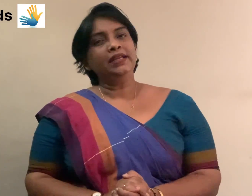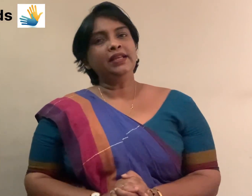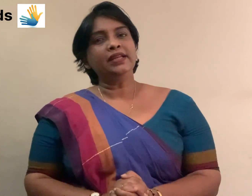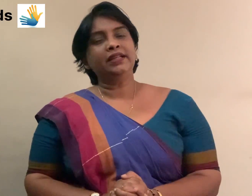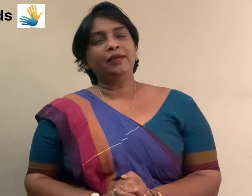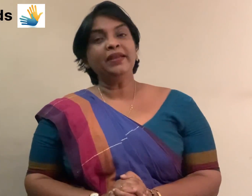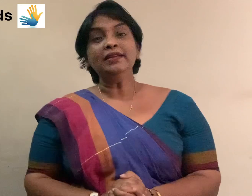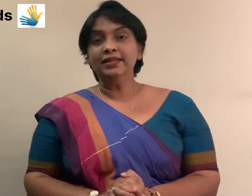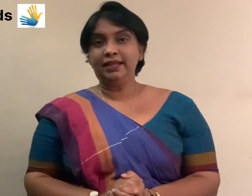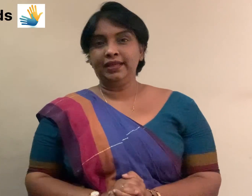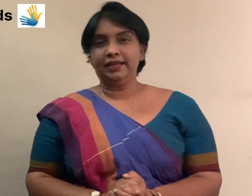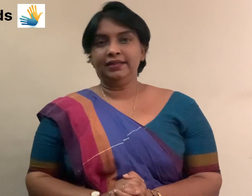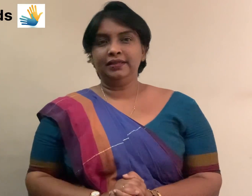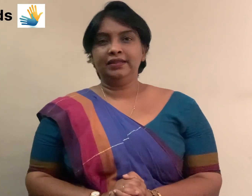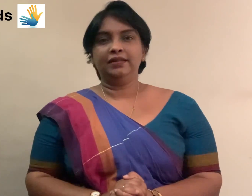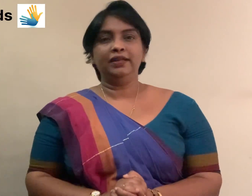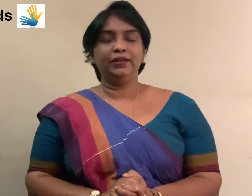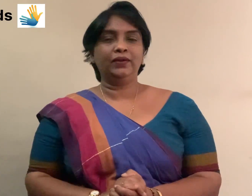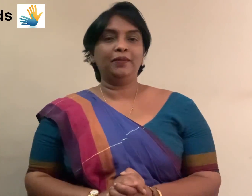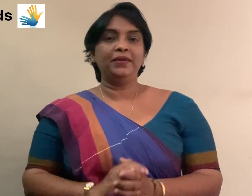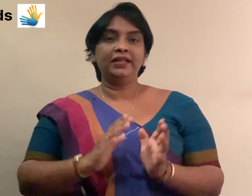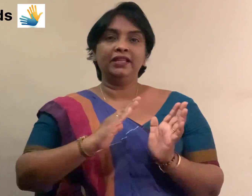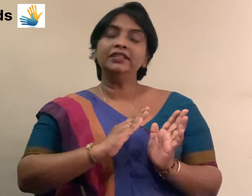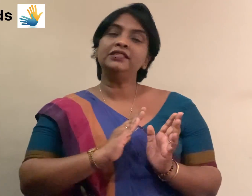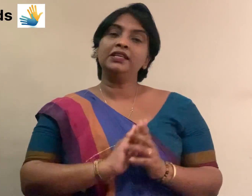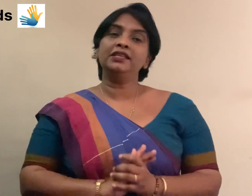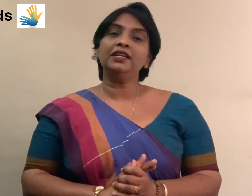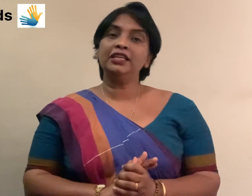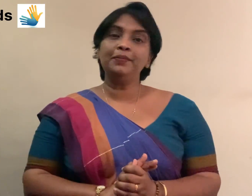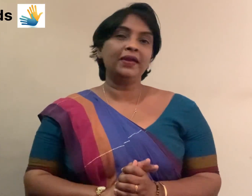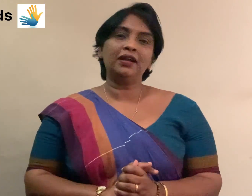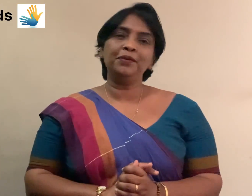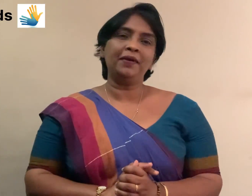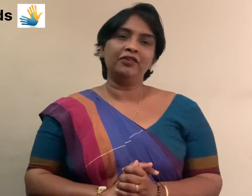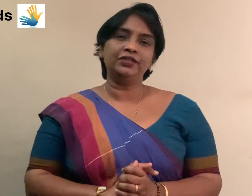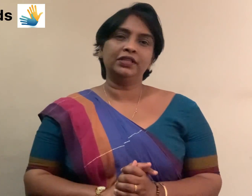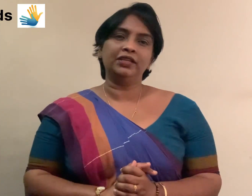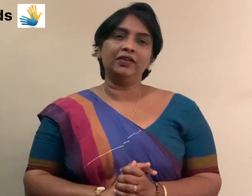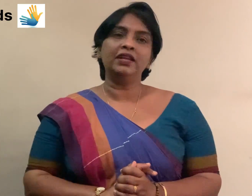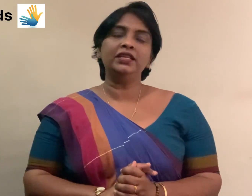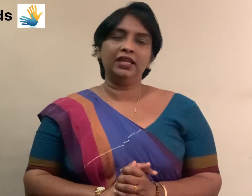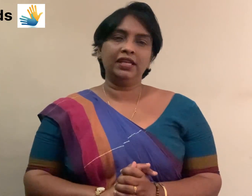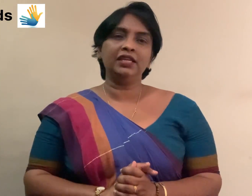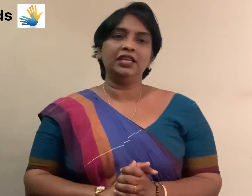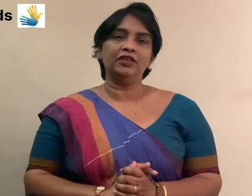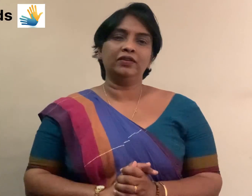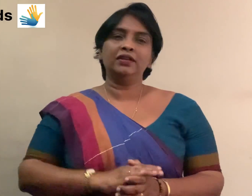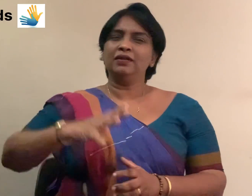ඊළඟ එක තමයි නියඟය. එතකොට අපි ඒකටද සංඥා කීපයක් අපි පාවිච්චි කරනවා. නියඟය කියනවා.